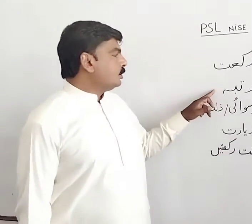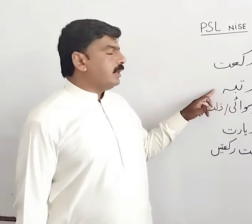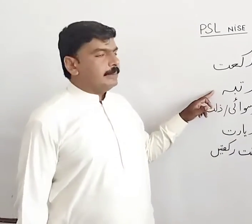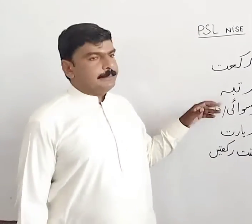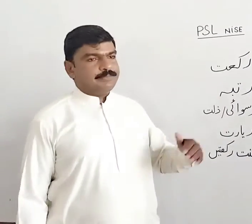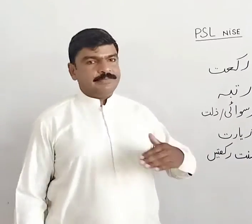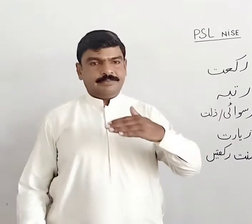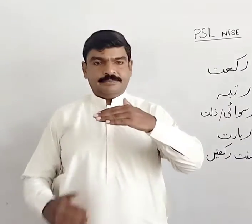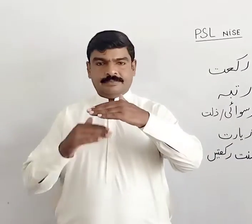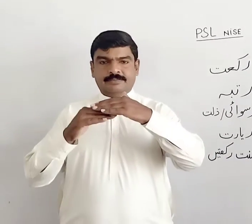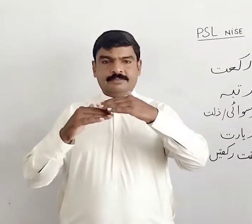रुतबा,